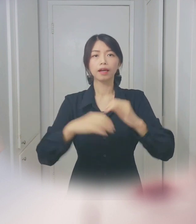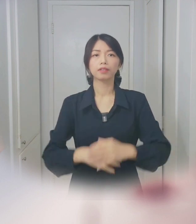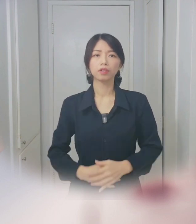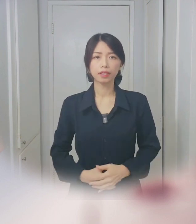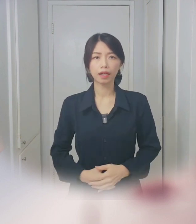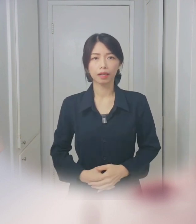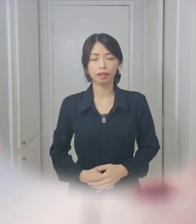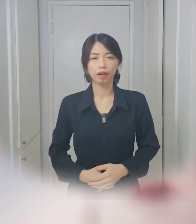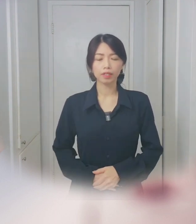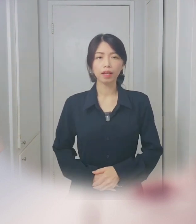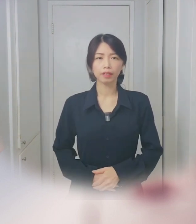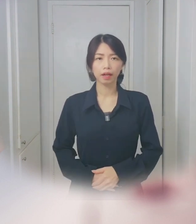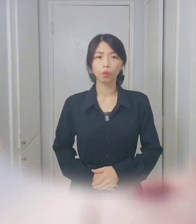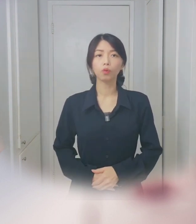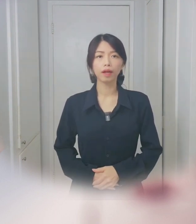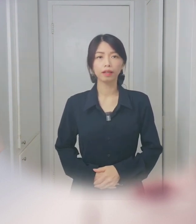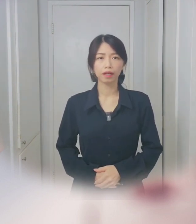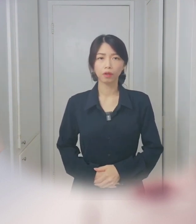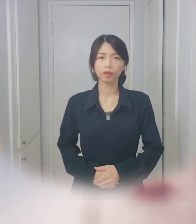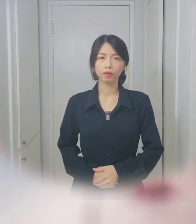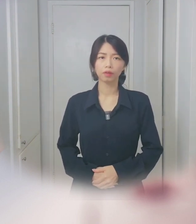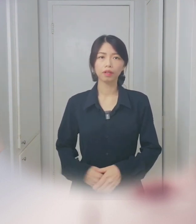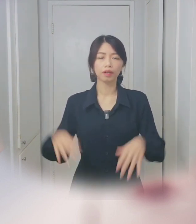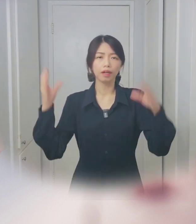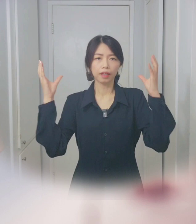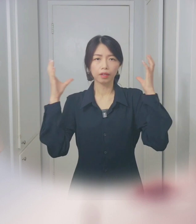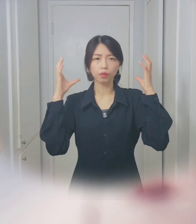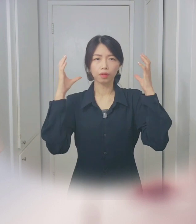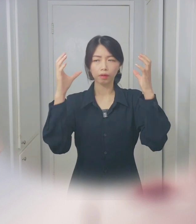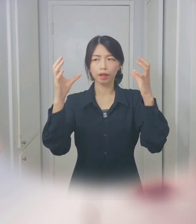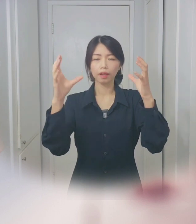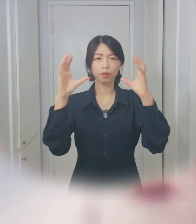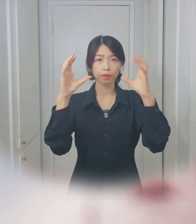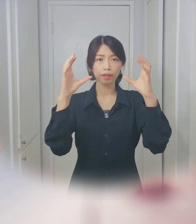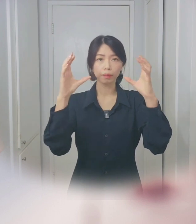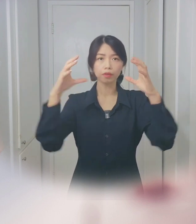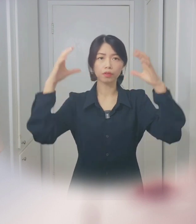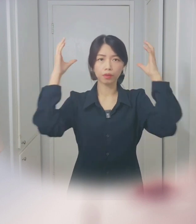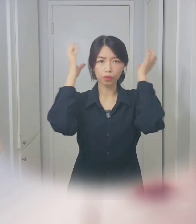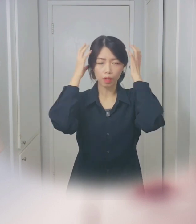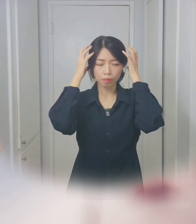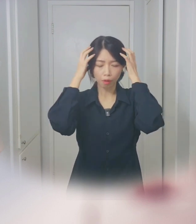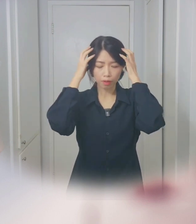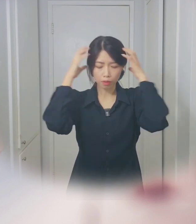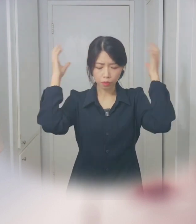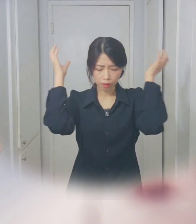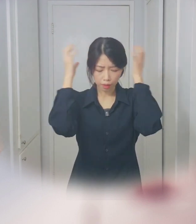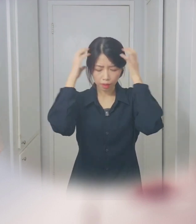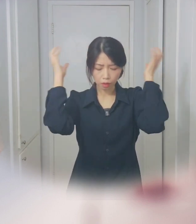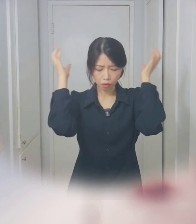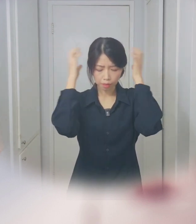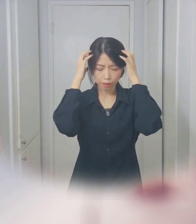세상에서 시달린 시달리다 고생하다 이런 제 수어는 양손을 이렇게 손 살짝 벌려주시고 머리 있는